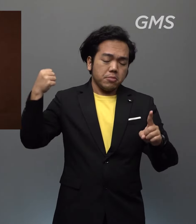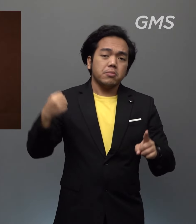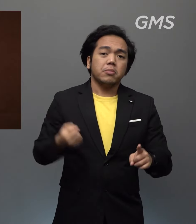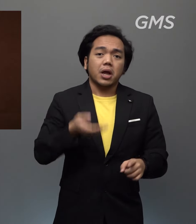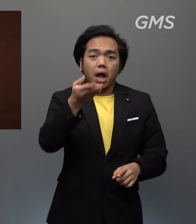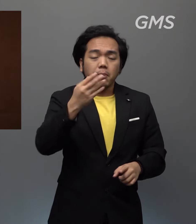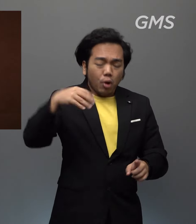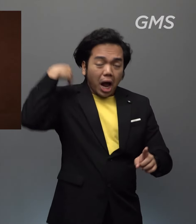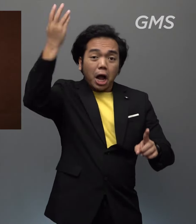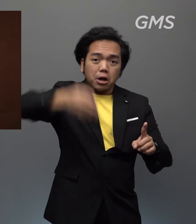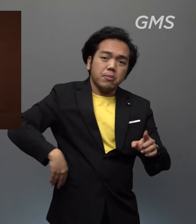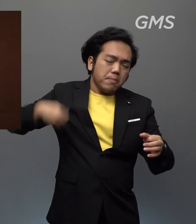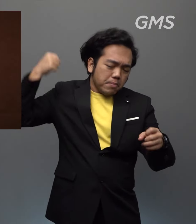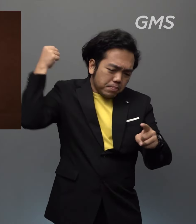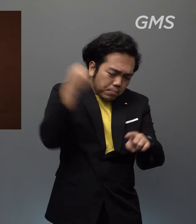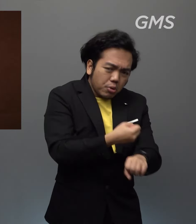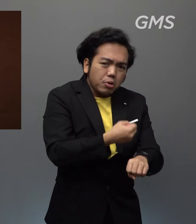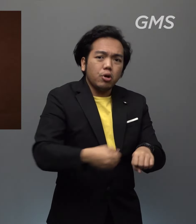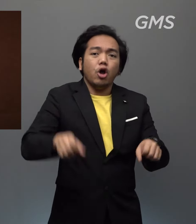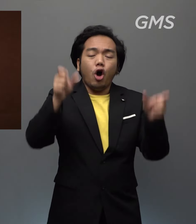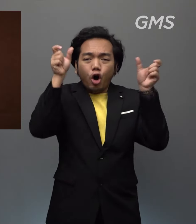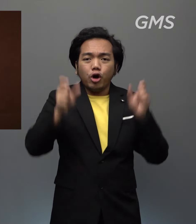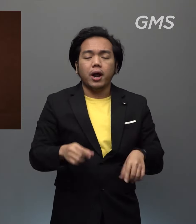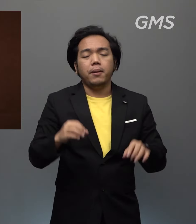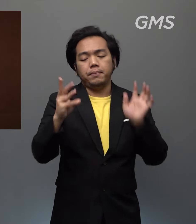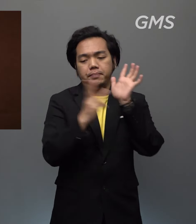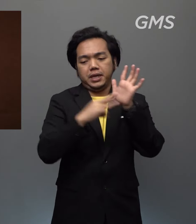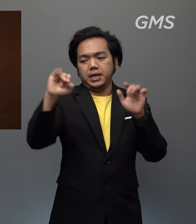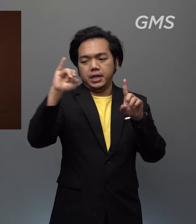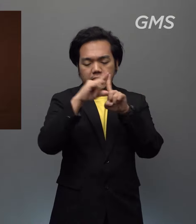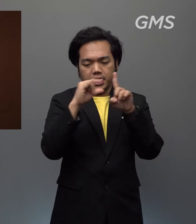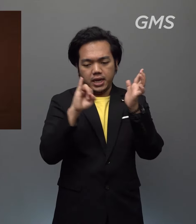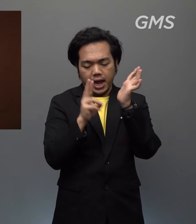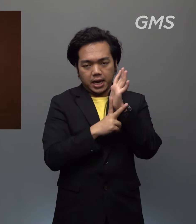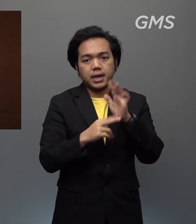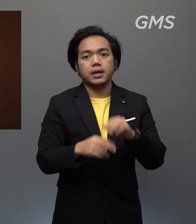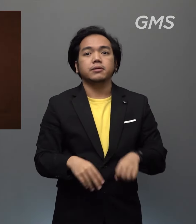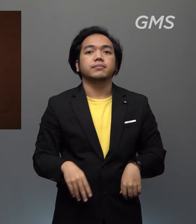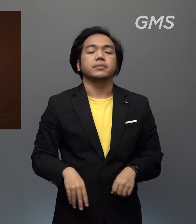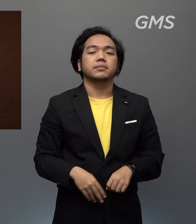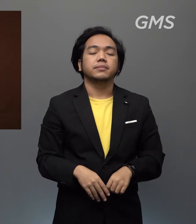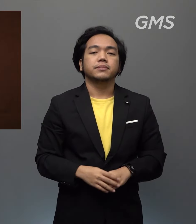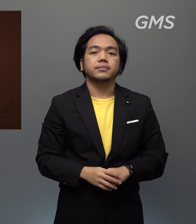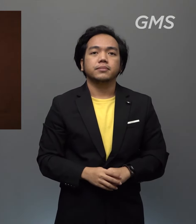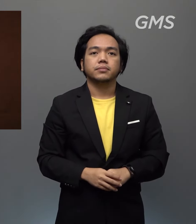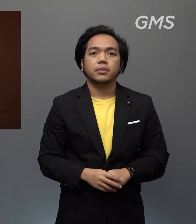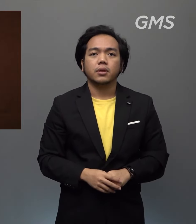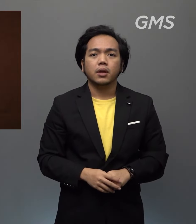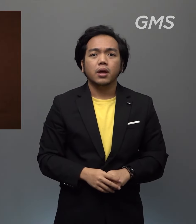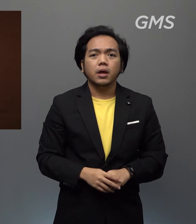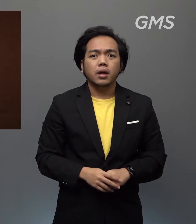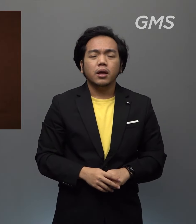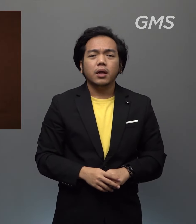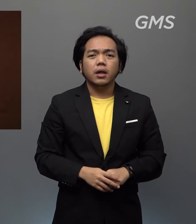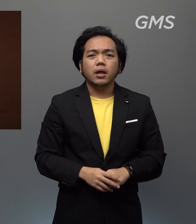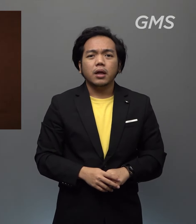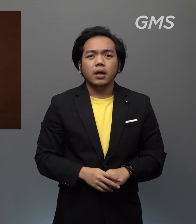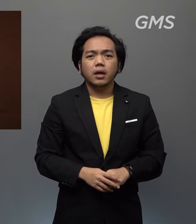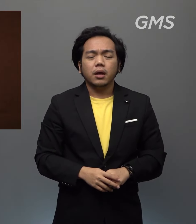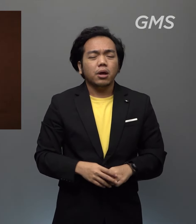Pikirkan baik-baik. Saudara-saudara, sepertinya ini adalah kondisi yang rasanya